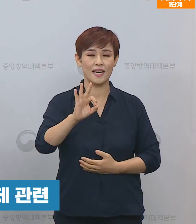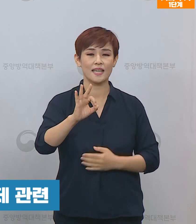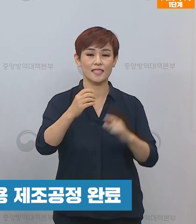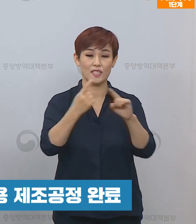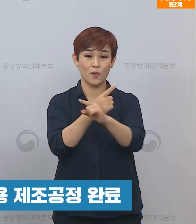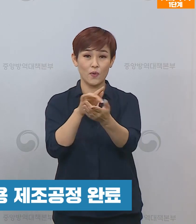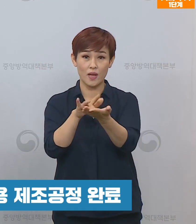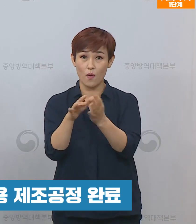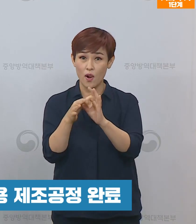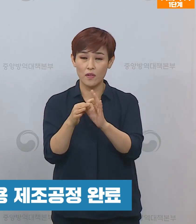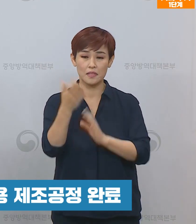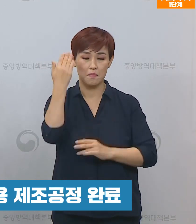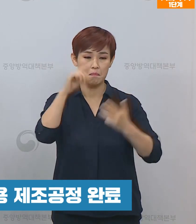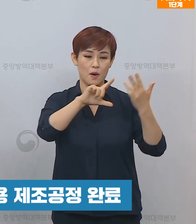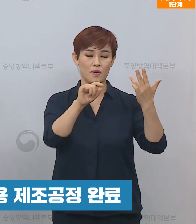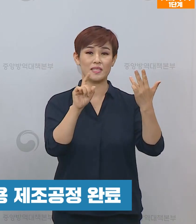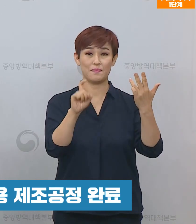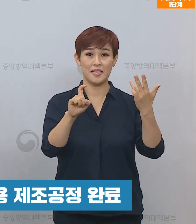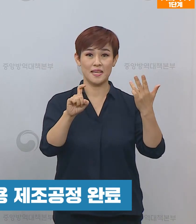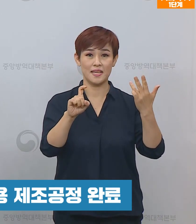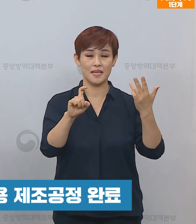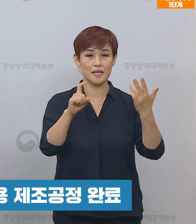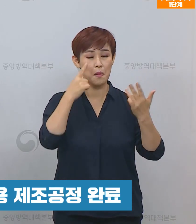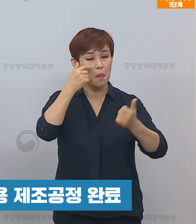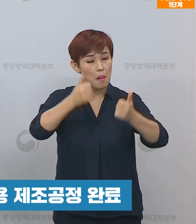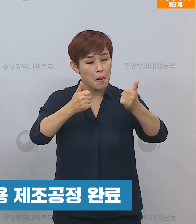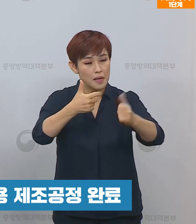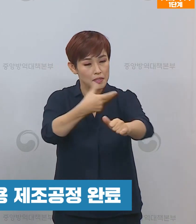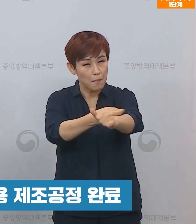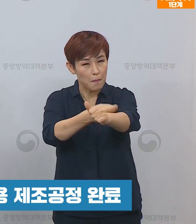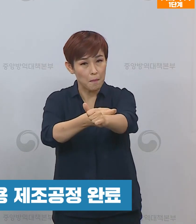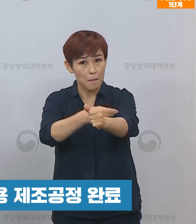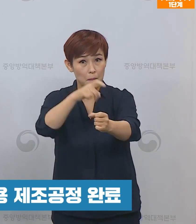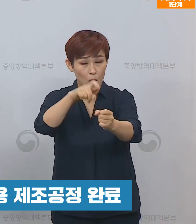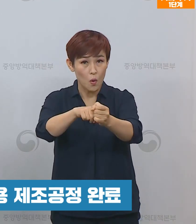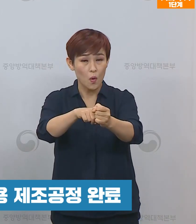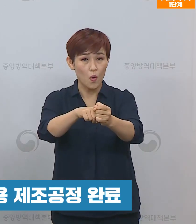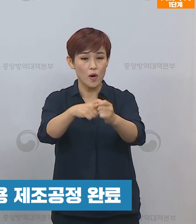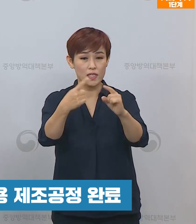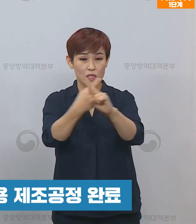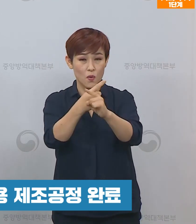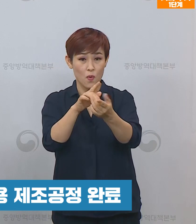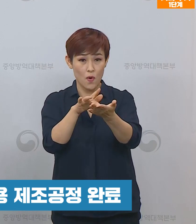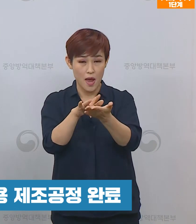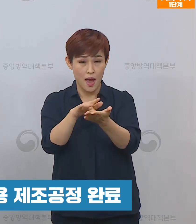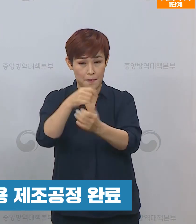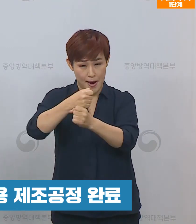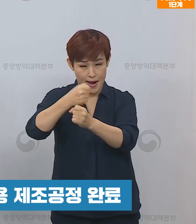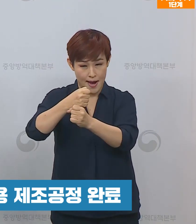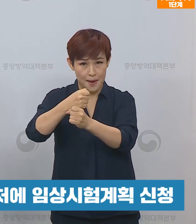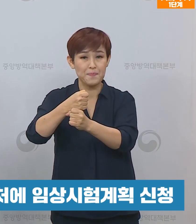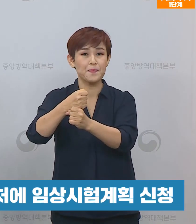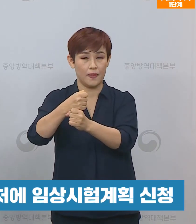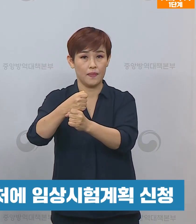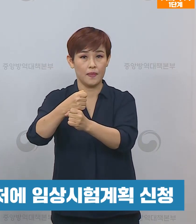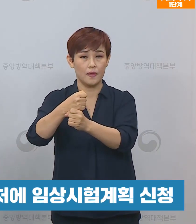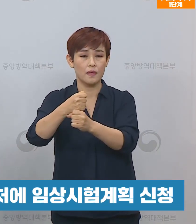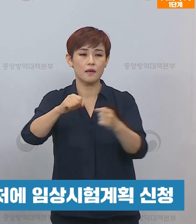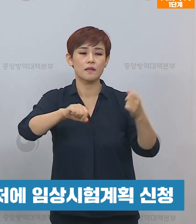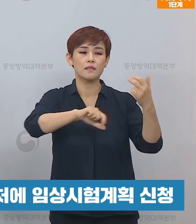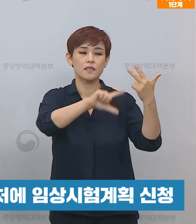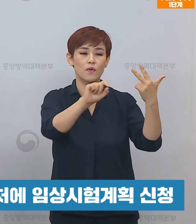관련해서는 지난 8월 10일 임상시험용 혈장 치료제의 제조 공정이 완료되었고 지난